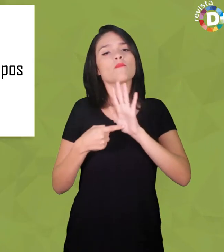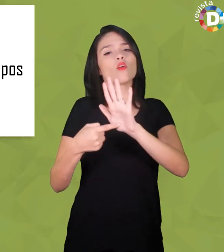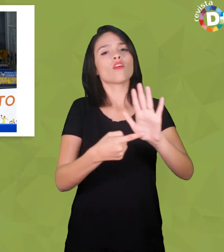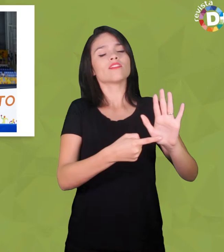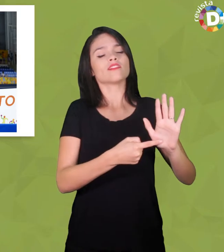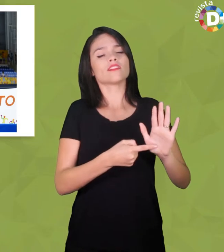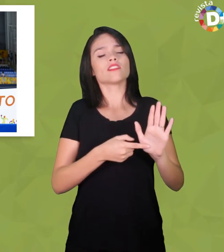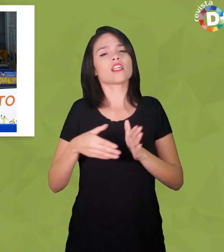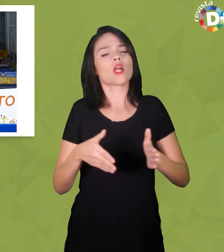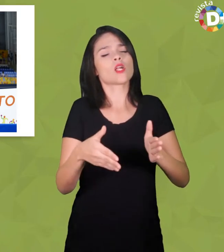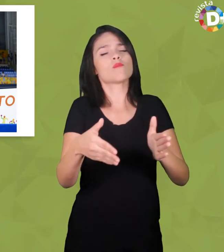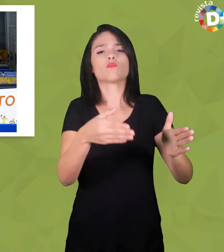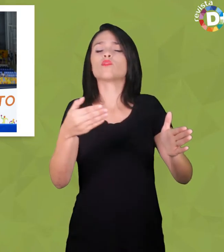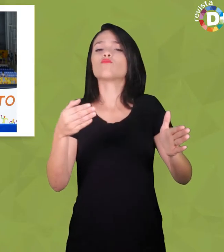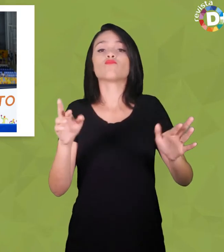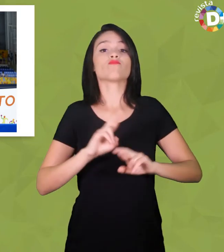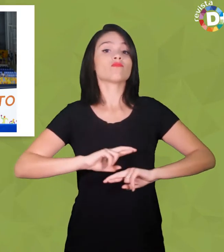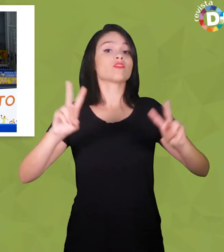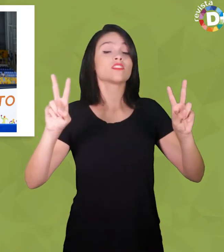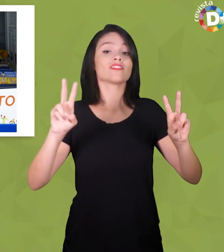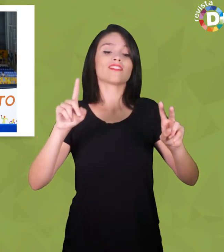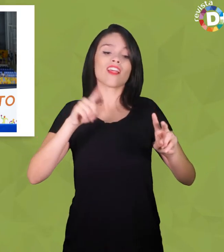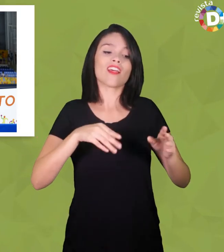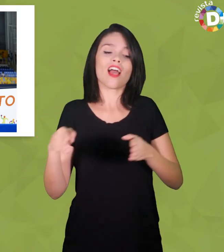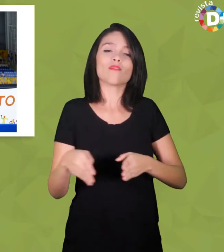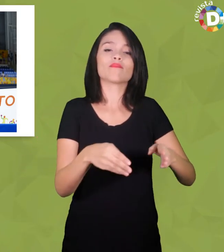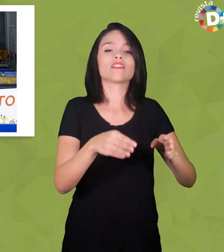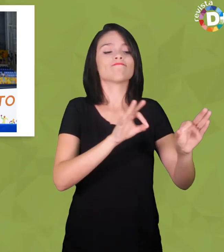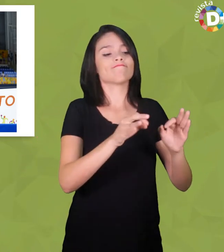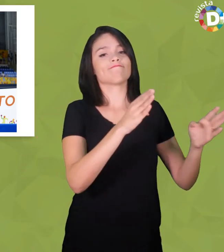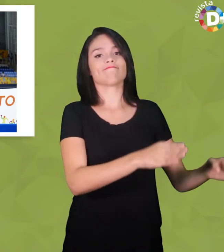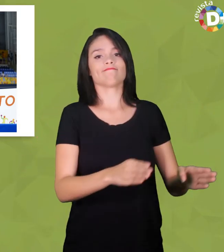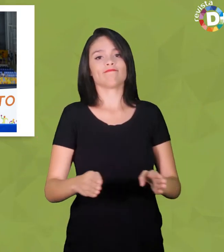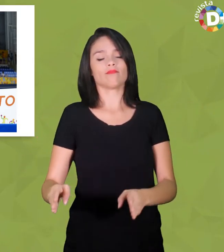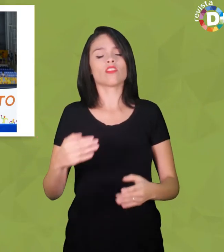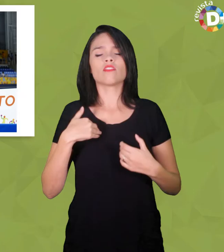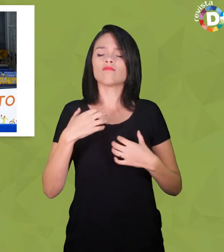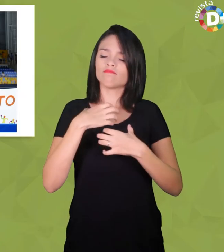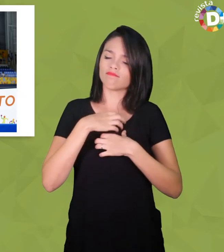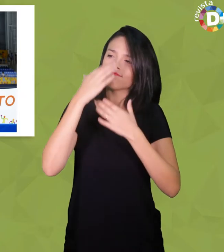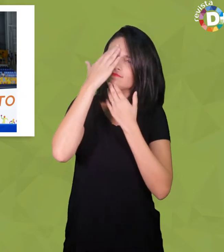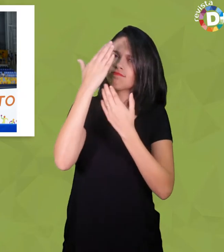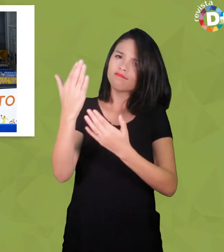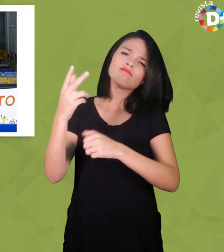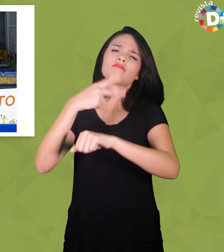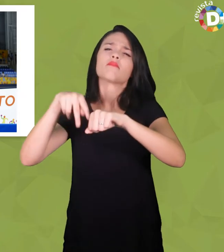fruto de organização tenha de agradecer profundamente o brasil que sempre colaborou